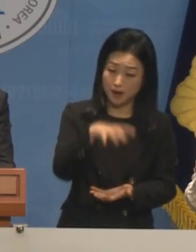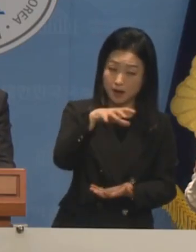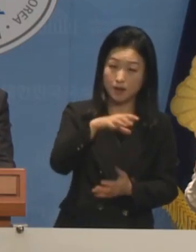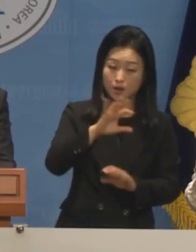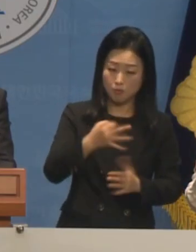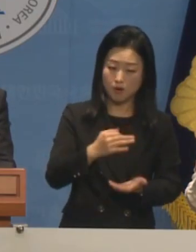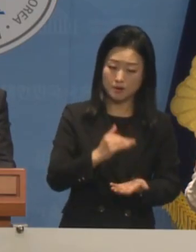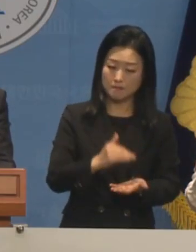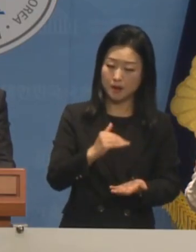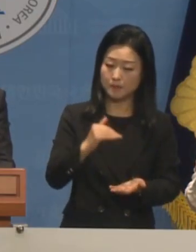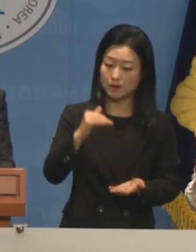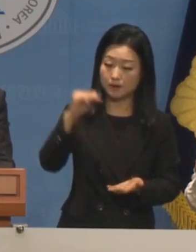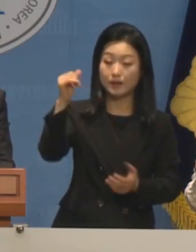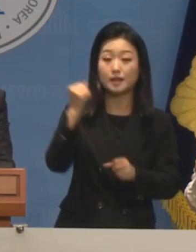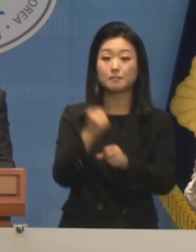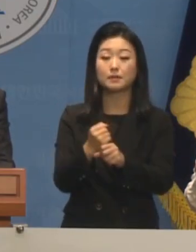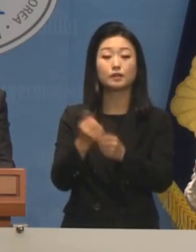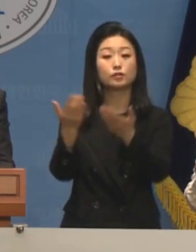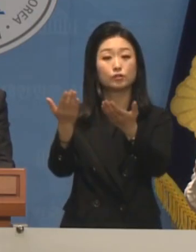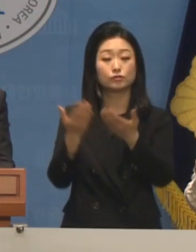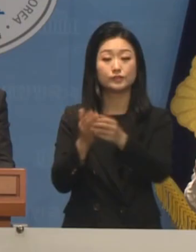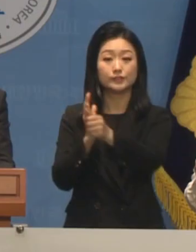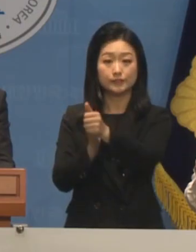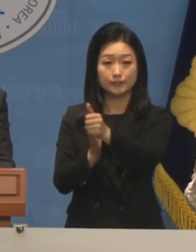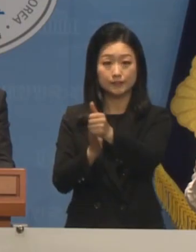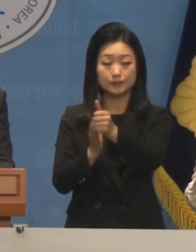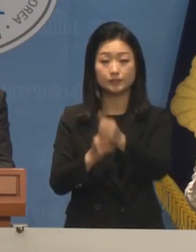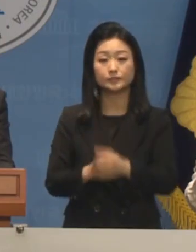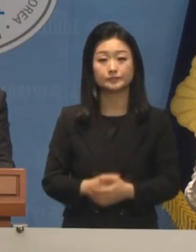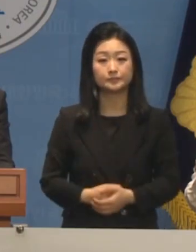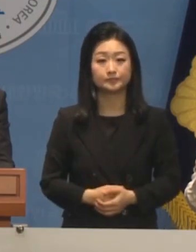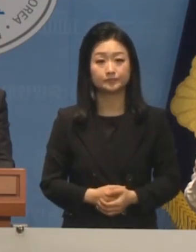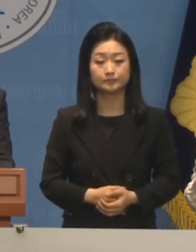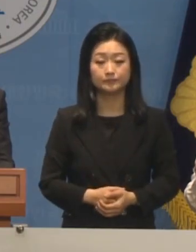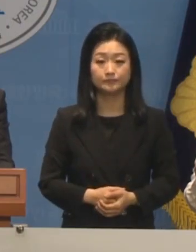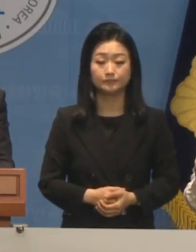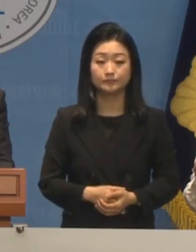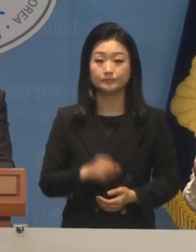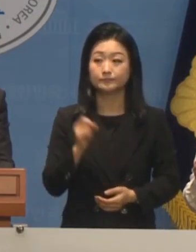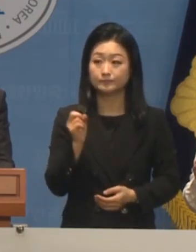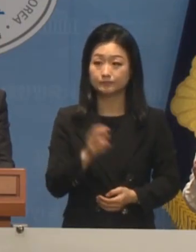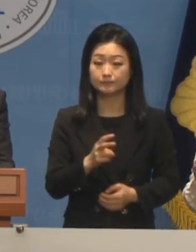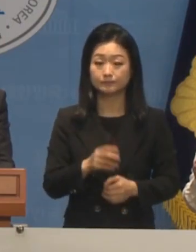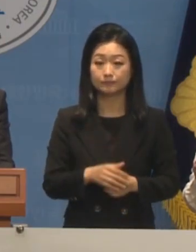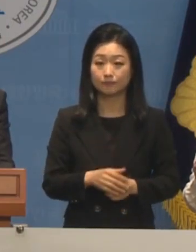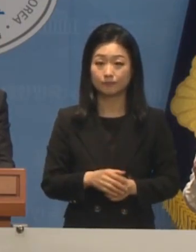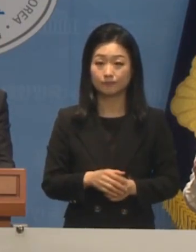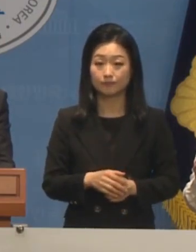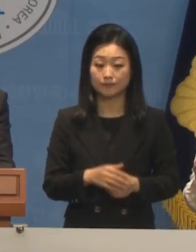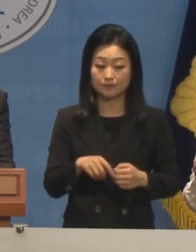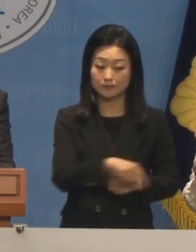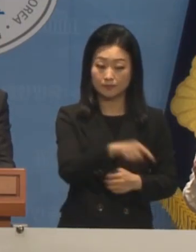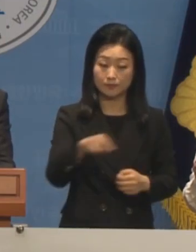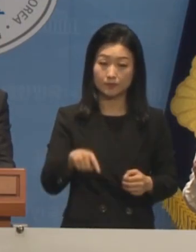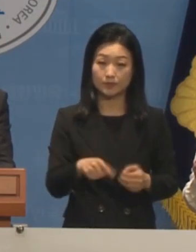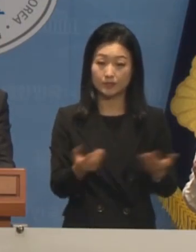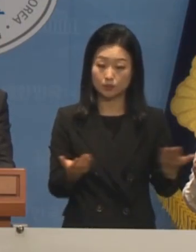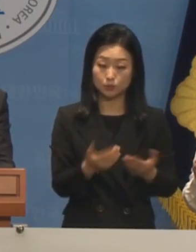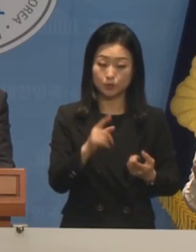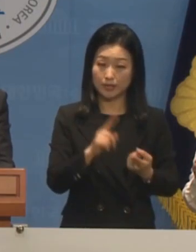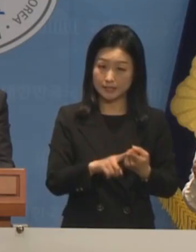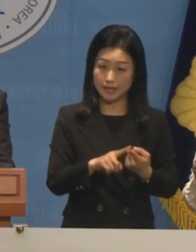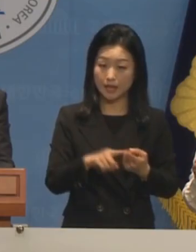체계가 만들어질 수 있도록 노력을 해야 할 것입니다또 또한 보건 의료 인력의 노동에 대한